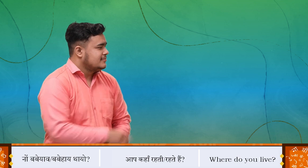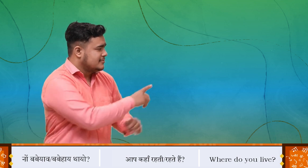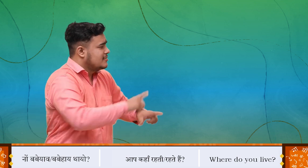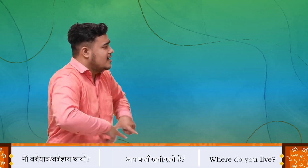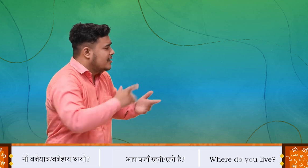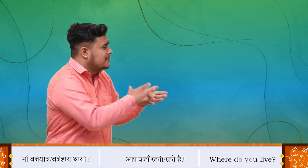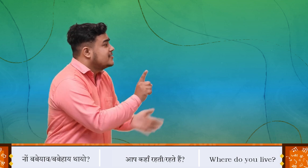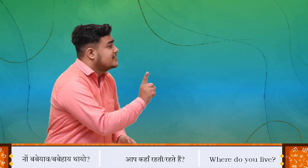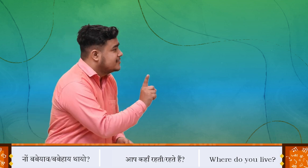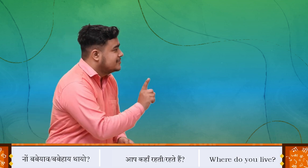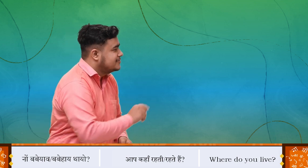능 보베 하이 타유